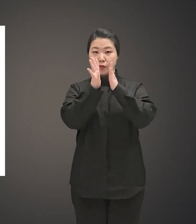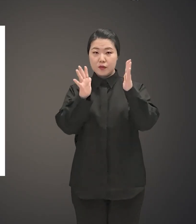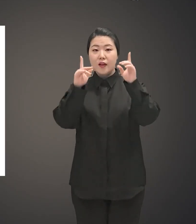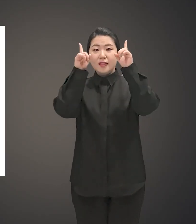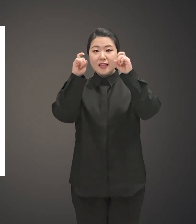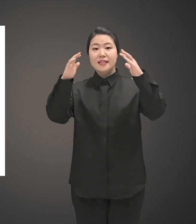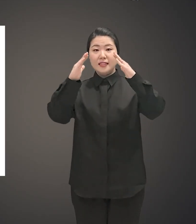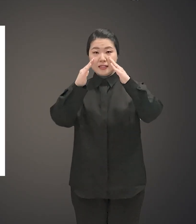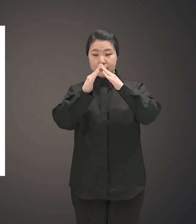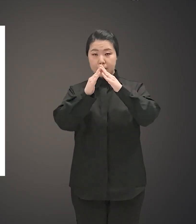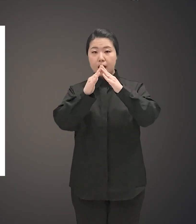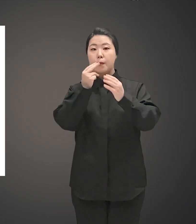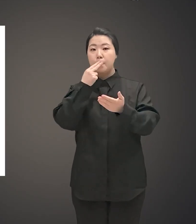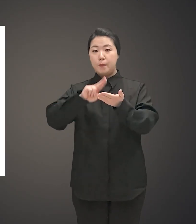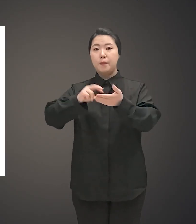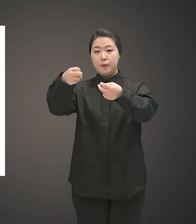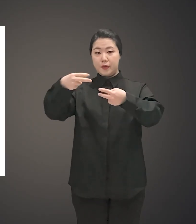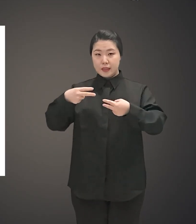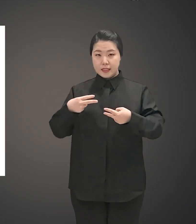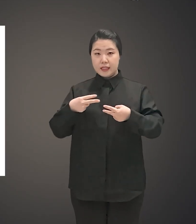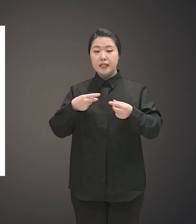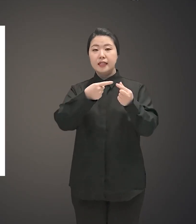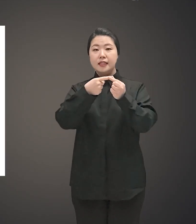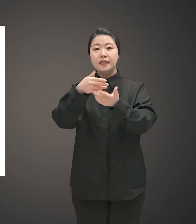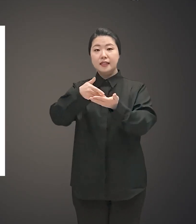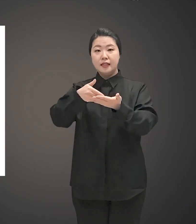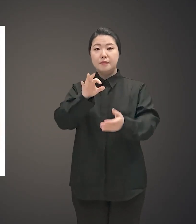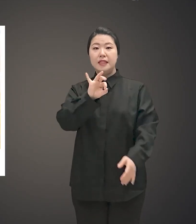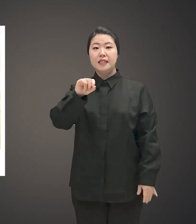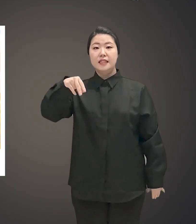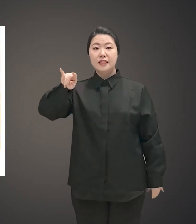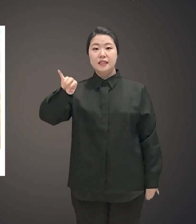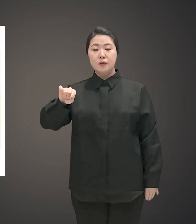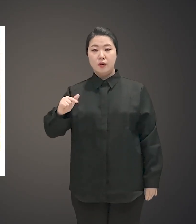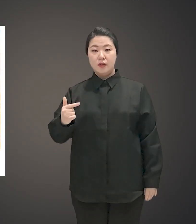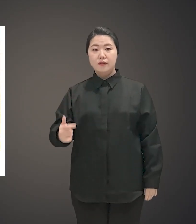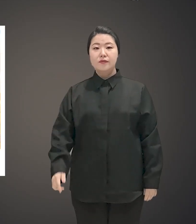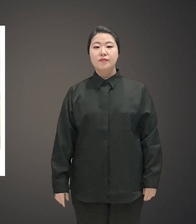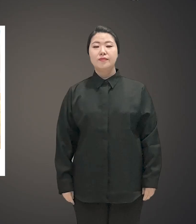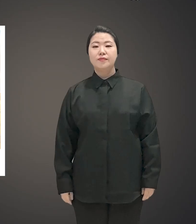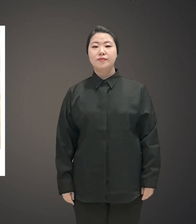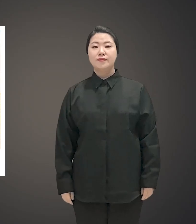숲속 사진관의 온편지. 글 그림 이시원.